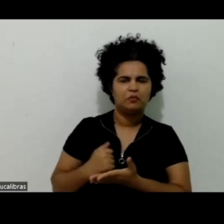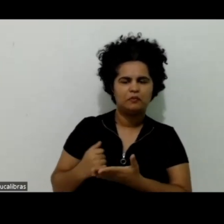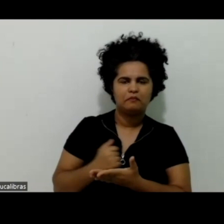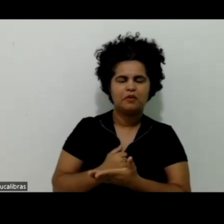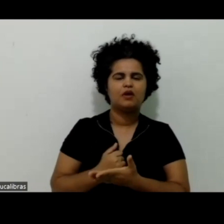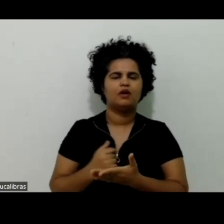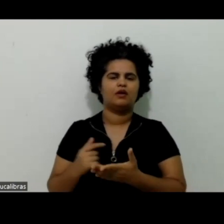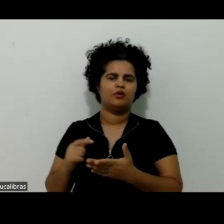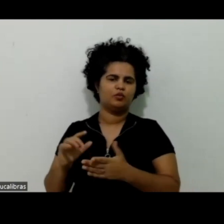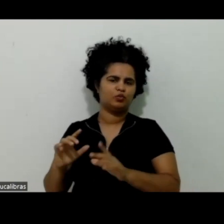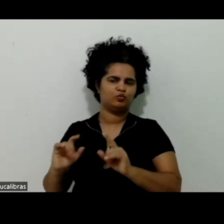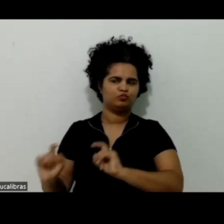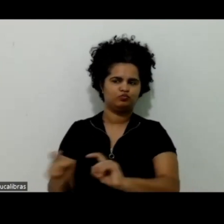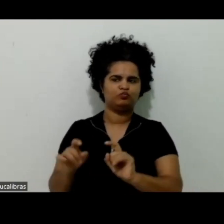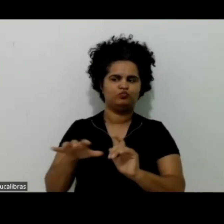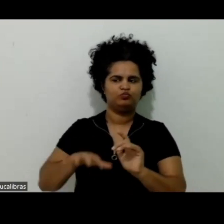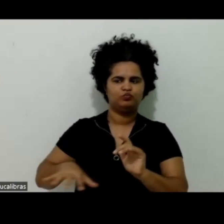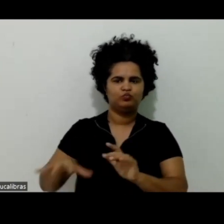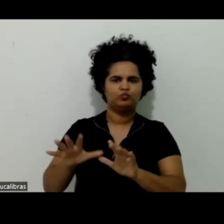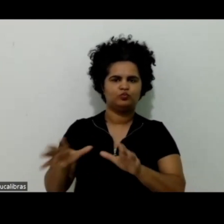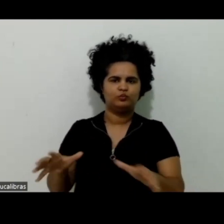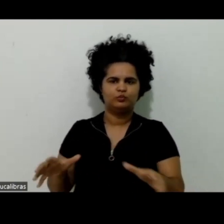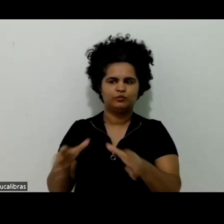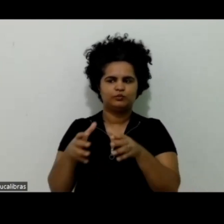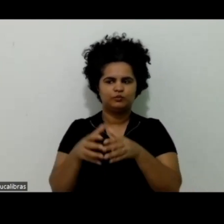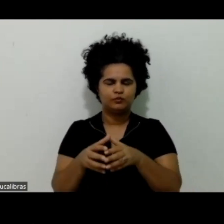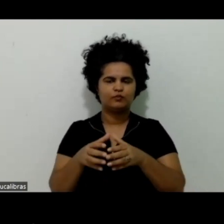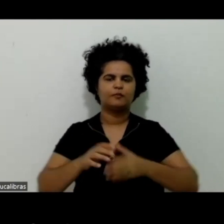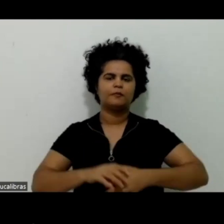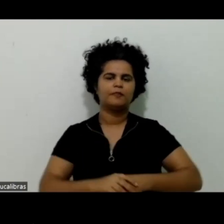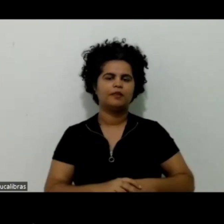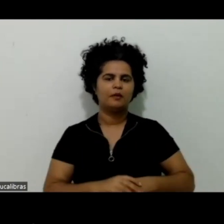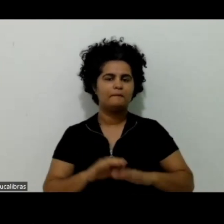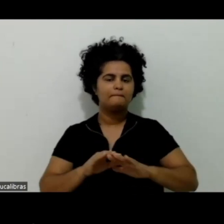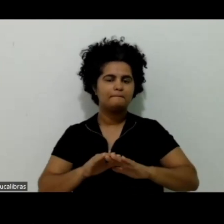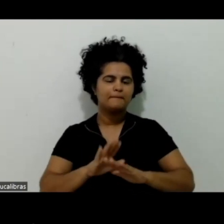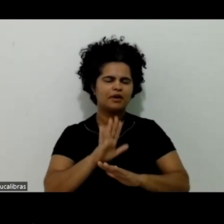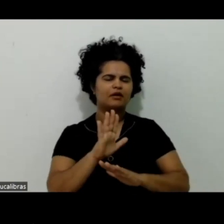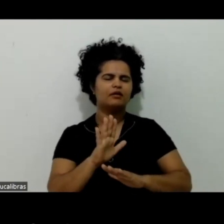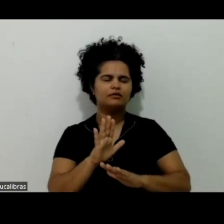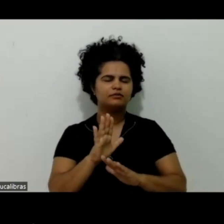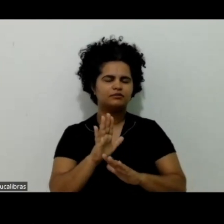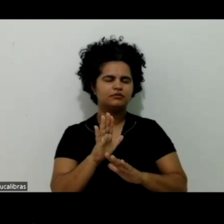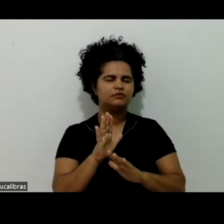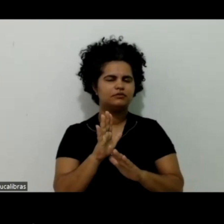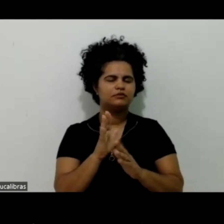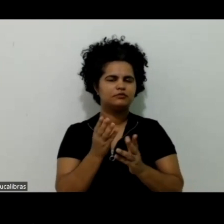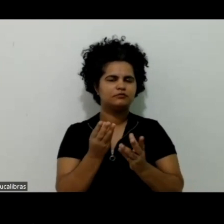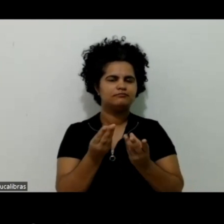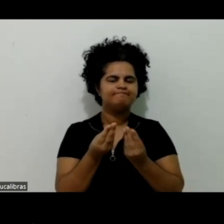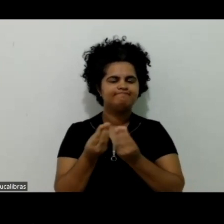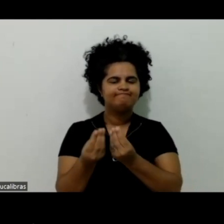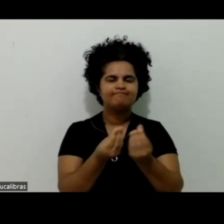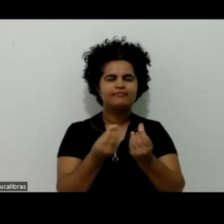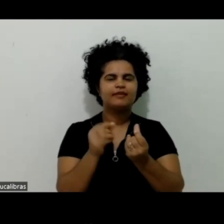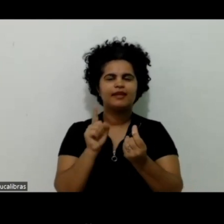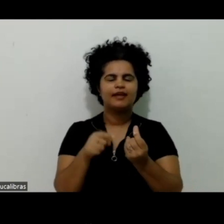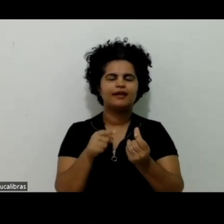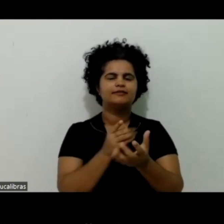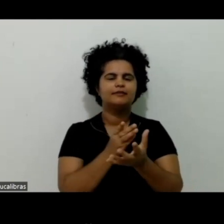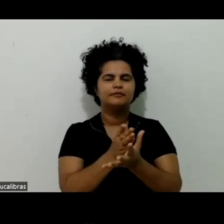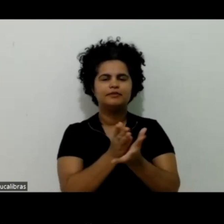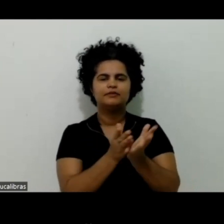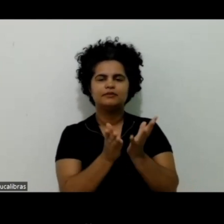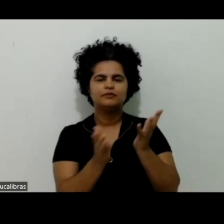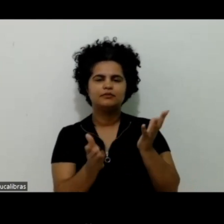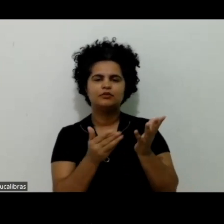categoria, mas, né, de uma forma assim mais concreta, são esses princípios, né, que expressam fundamentalmente, né, a